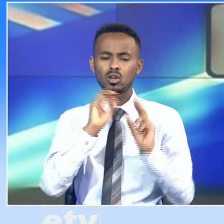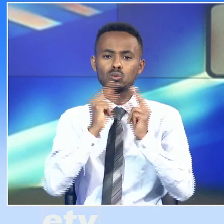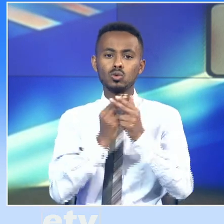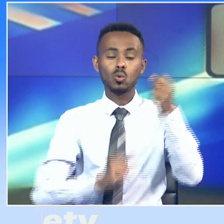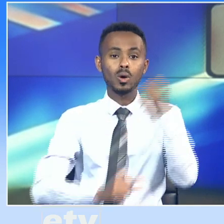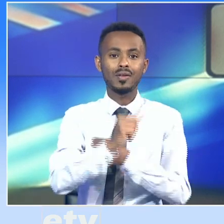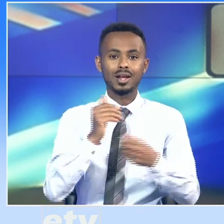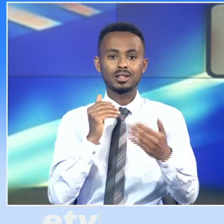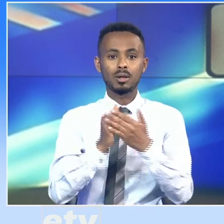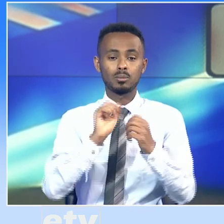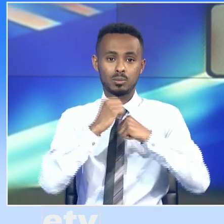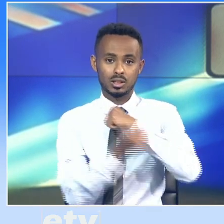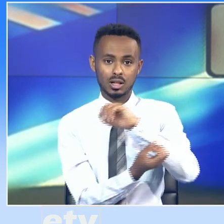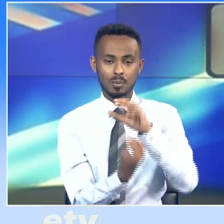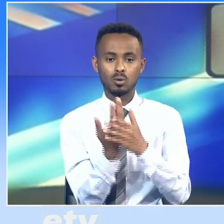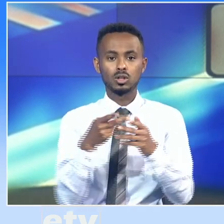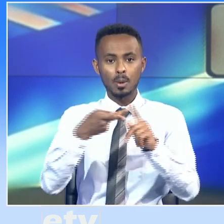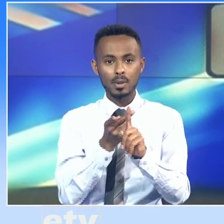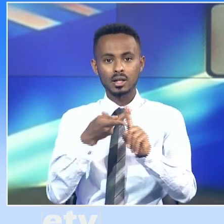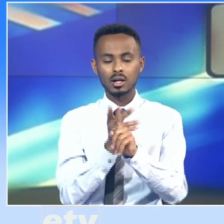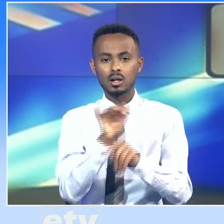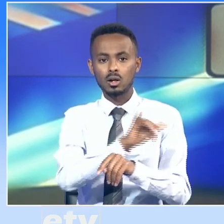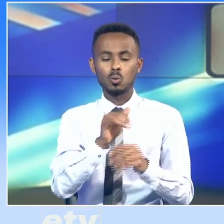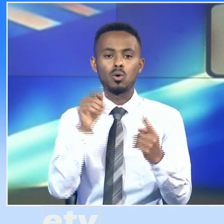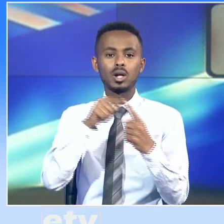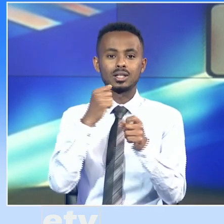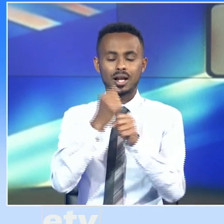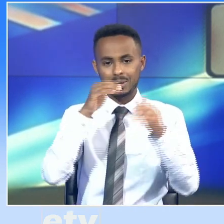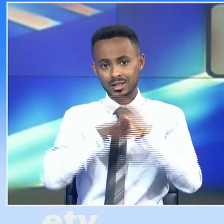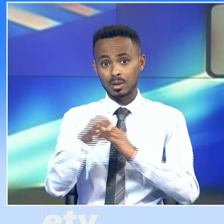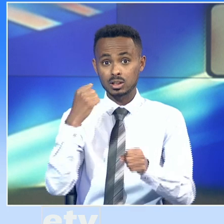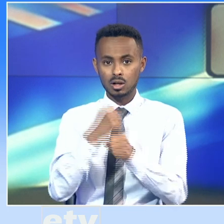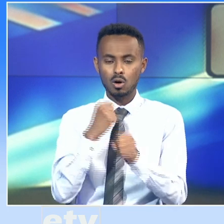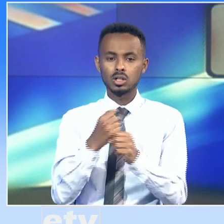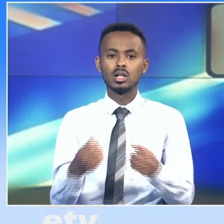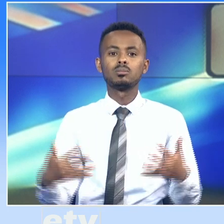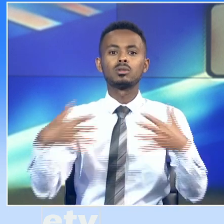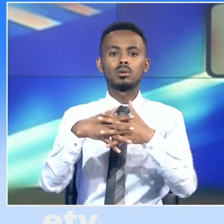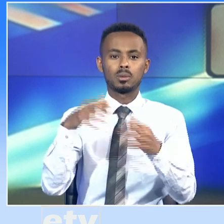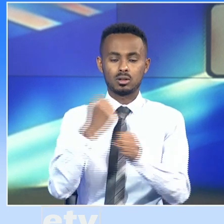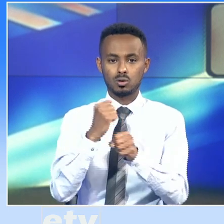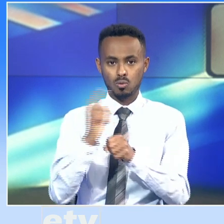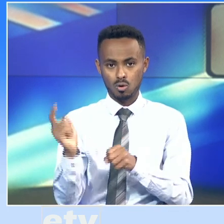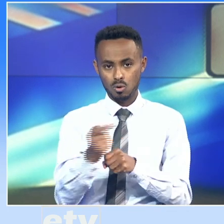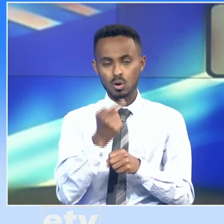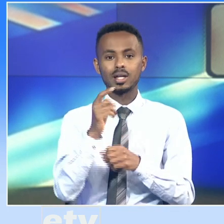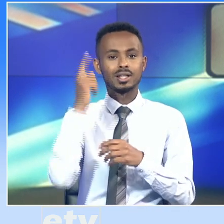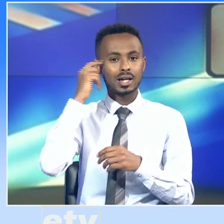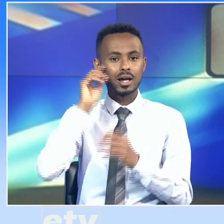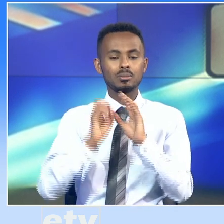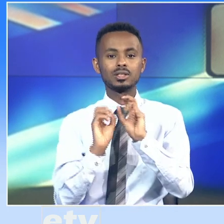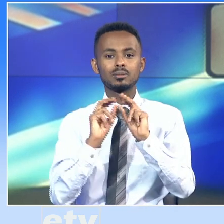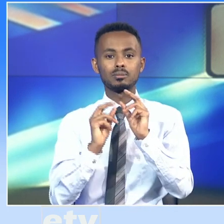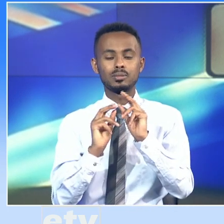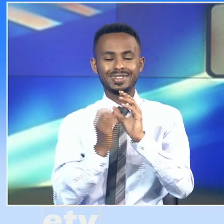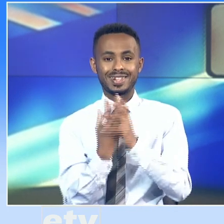ጉዳት ያደረሰባቸውን መሰረተ ልማቶች የመጠገን እንዲሁም ወደ ስራ የማስገባት ስራዎች በርብርብ እየተከናወነ መሆኑን የትግራይ ብልጽግና